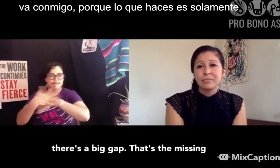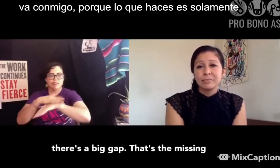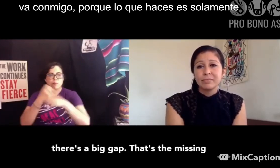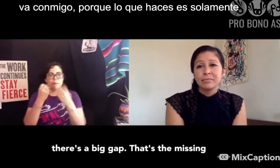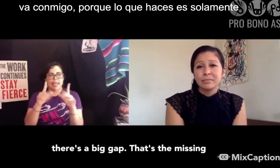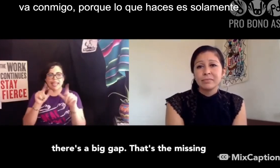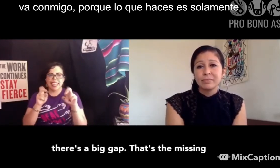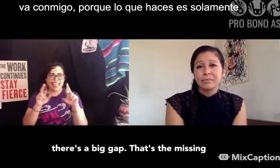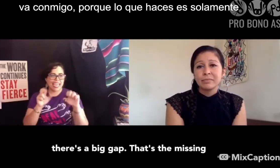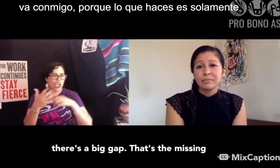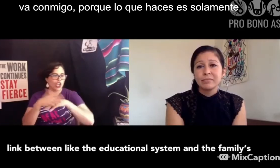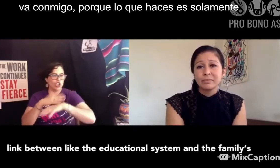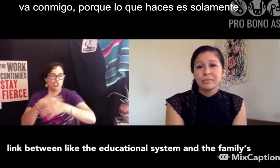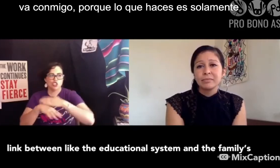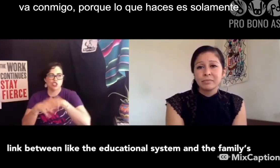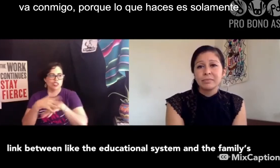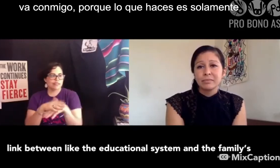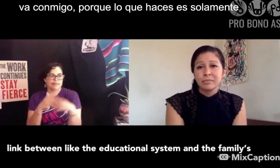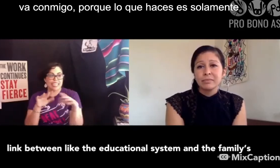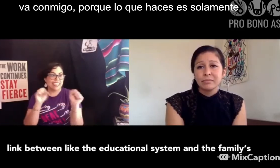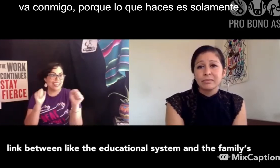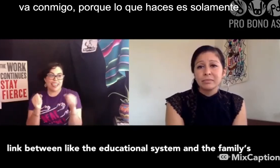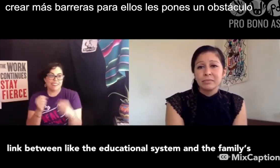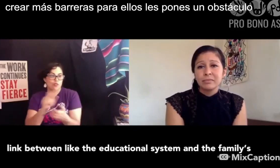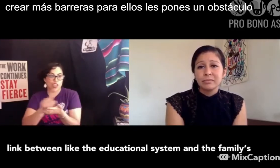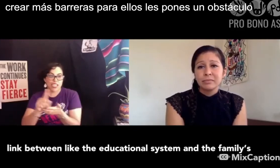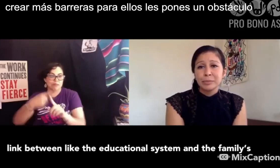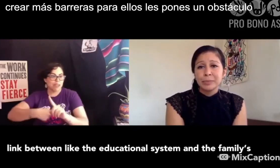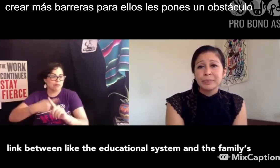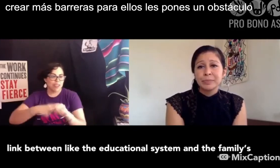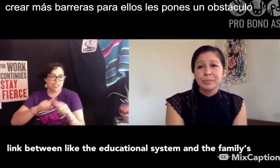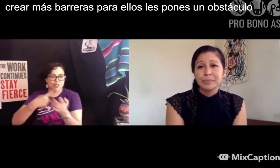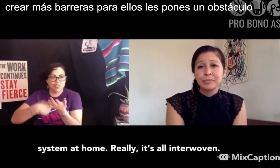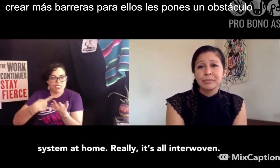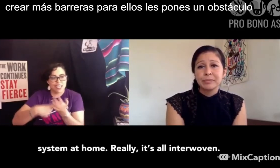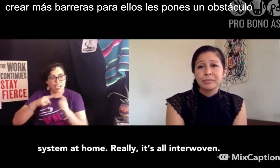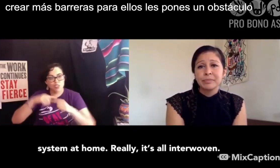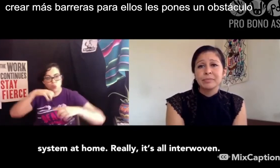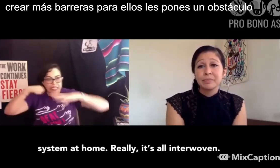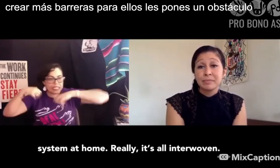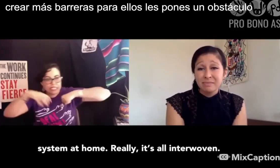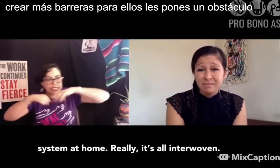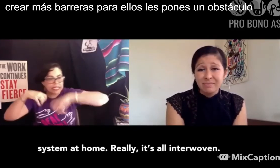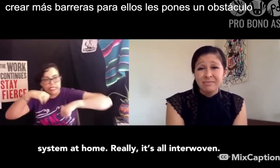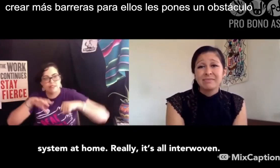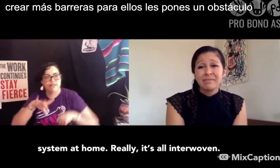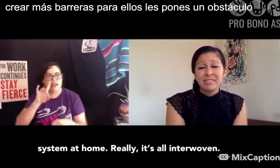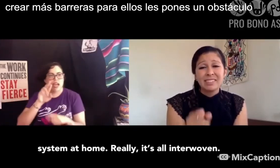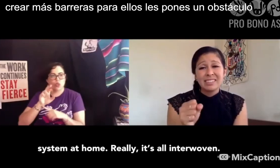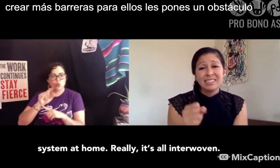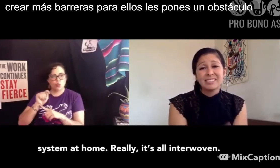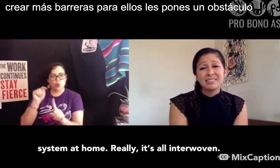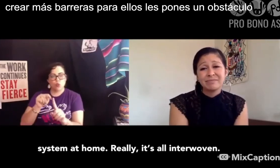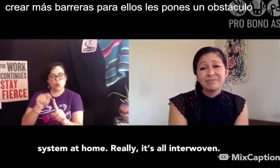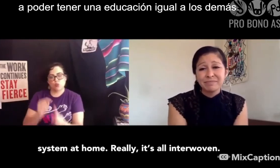comentarios no va conmigo porque lo que haces es solamente crear más barreras para ellos. Les